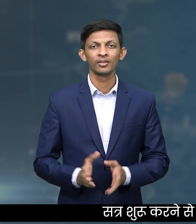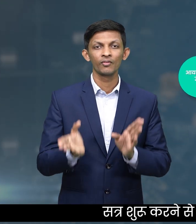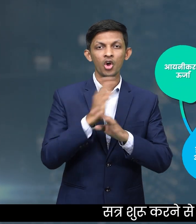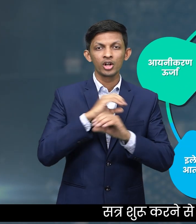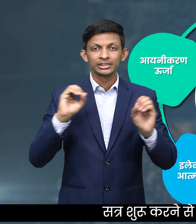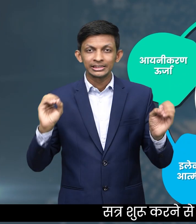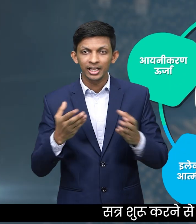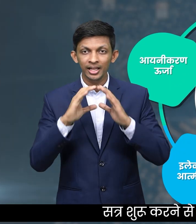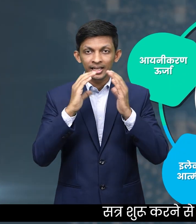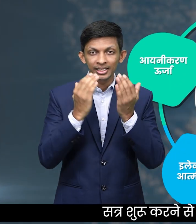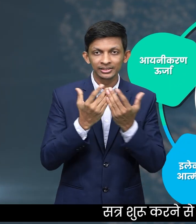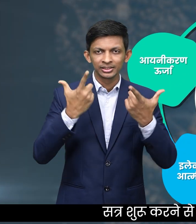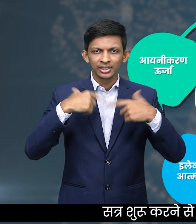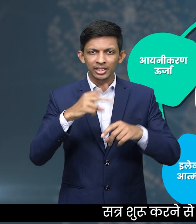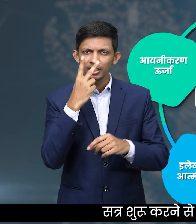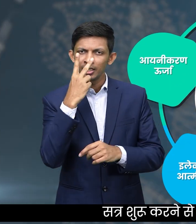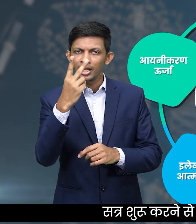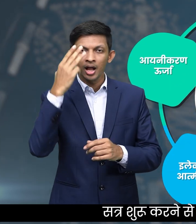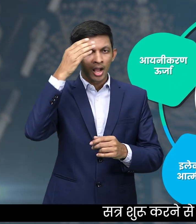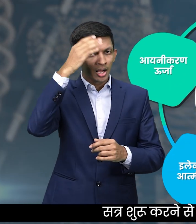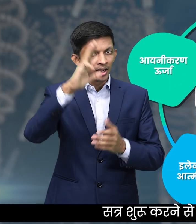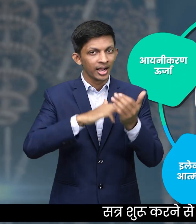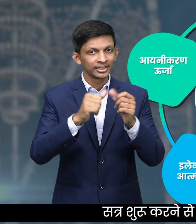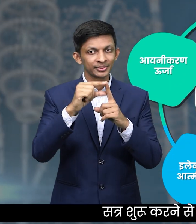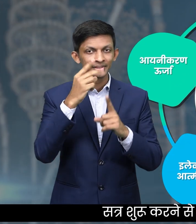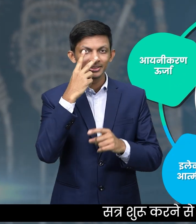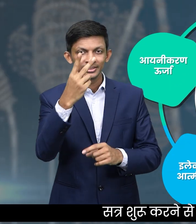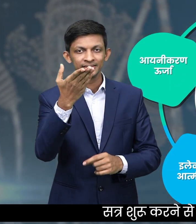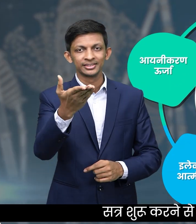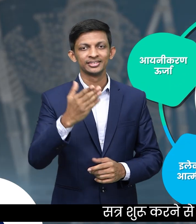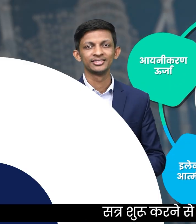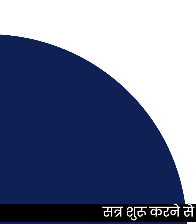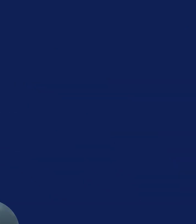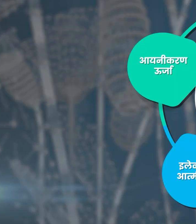सत्र शुरू करने से पहले आइए अवधारणा मानचित्र देखें।